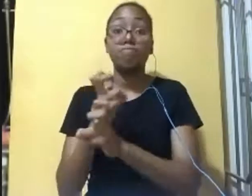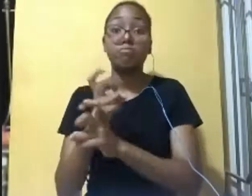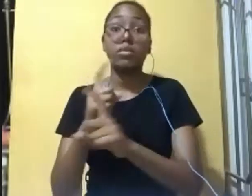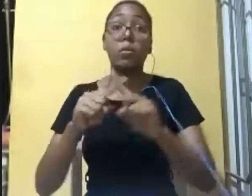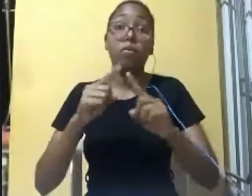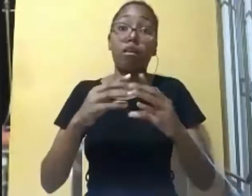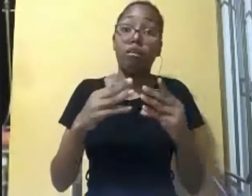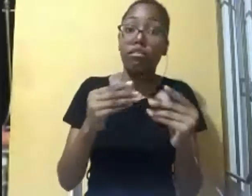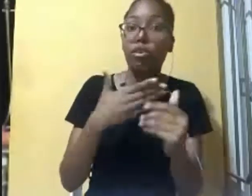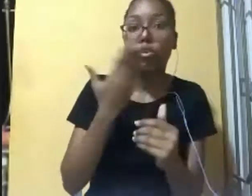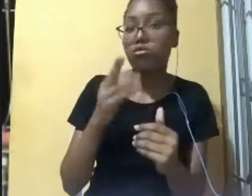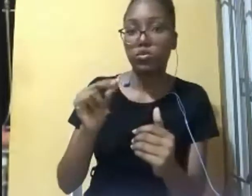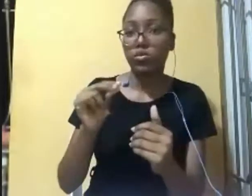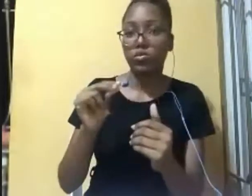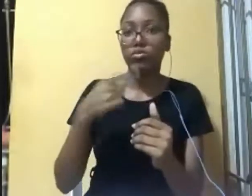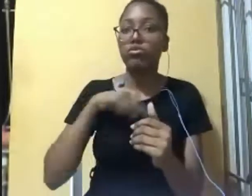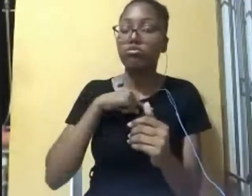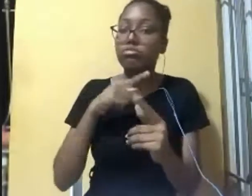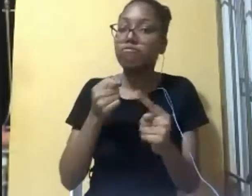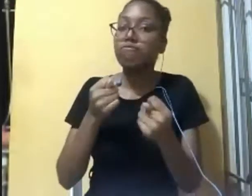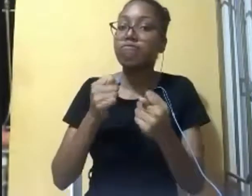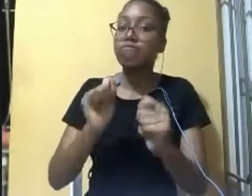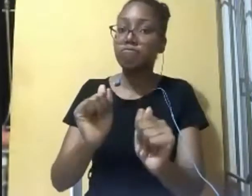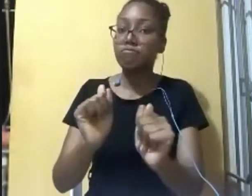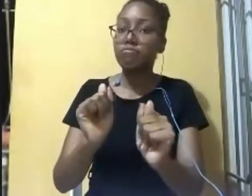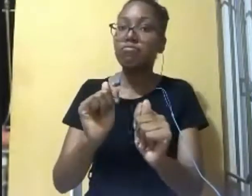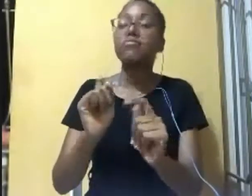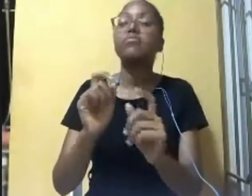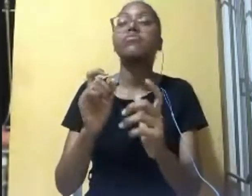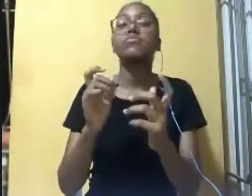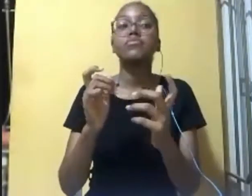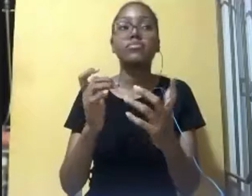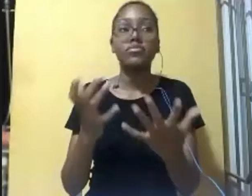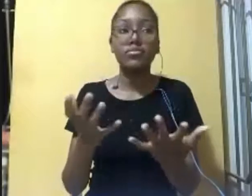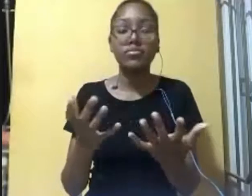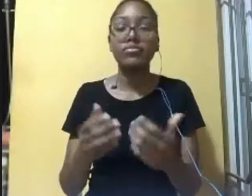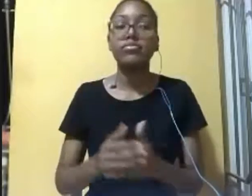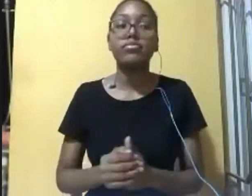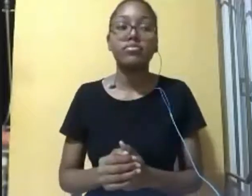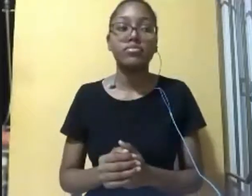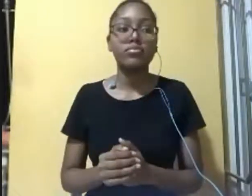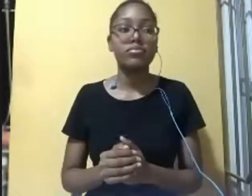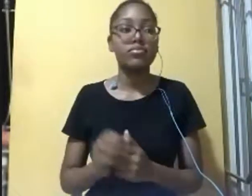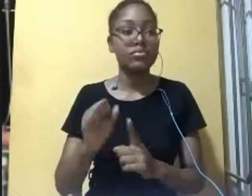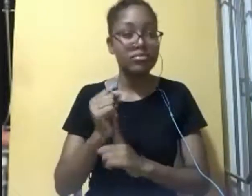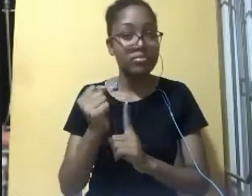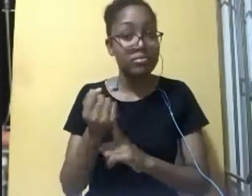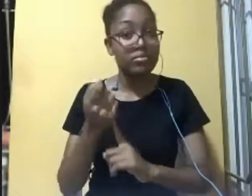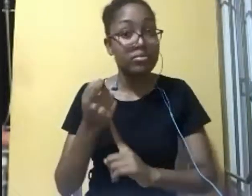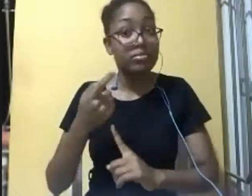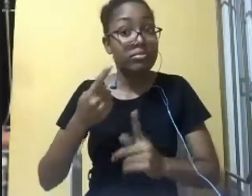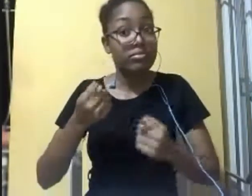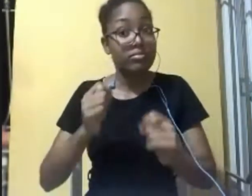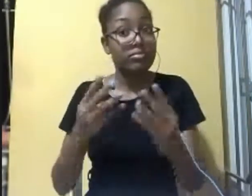Entonces, si hablamos de que ustedes necesitan comunicarse y nosotros, ese es el fuerte nuestro,